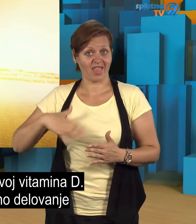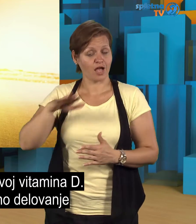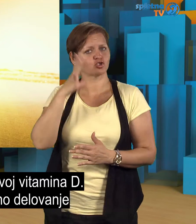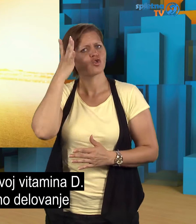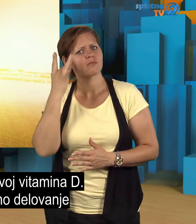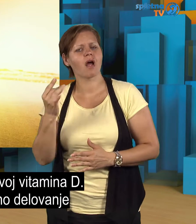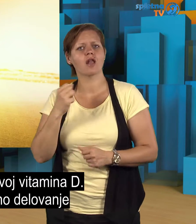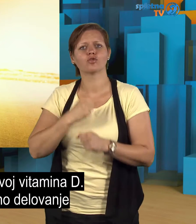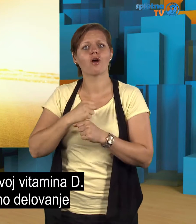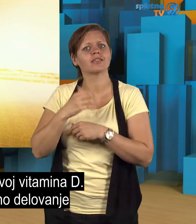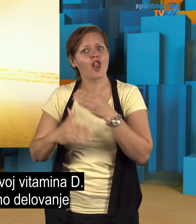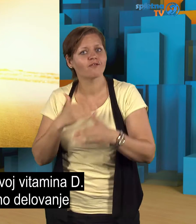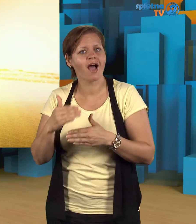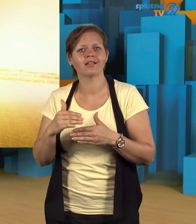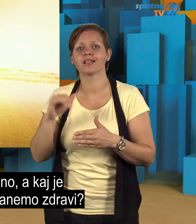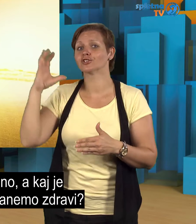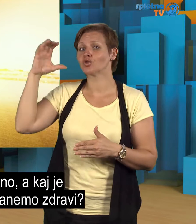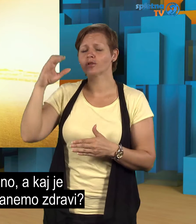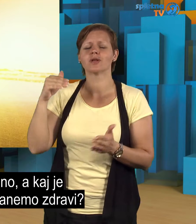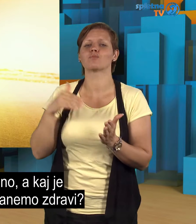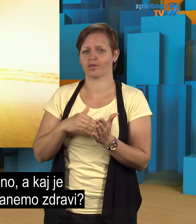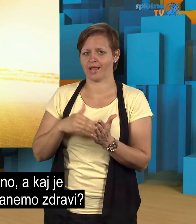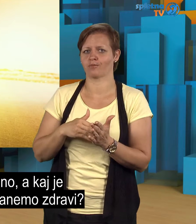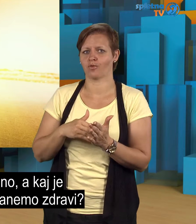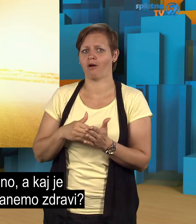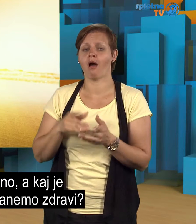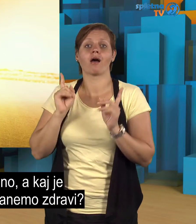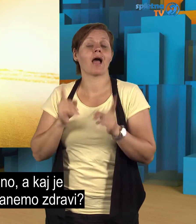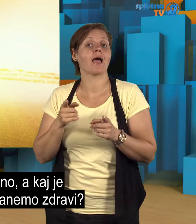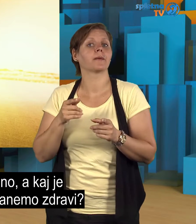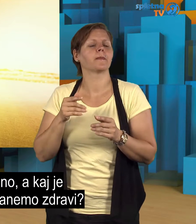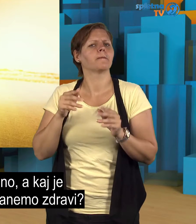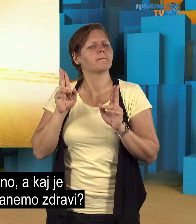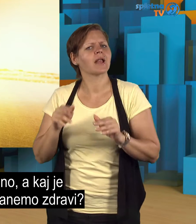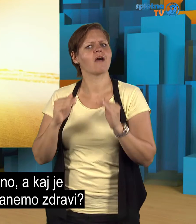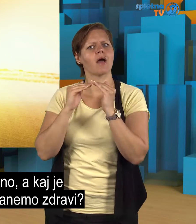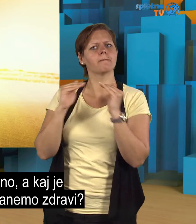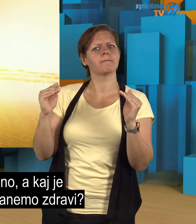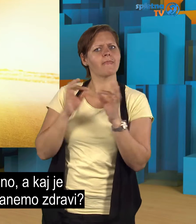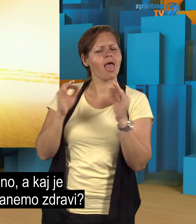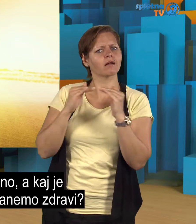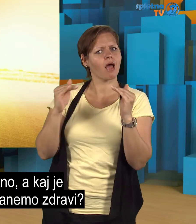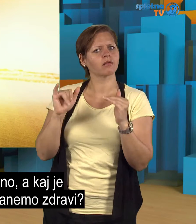Za naše normalno delovanje je sonce potrebno, a kaj je prava mera, da ostanemo zdravi?